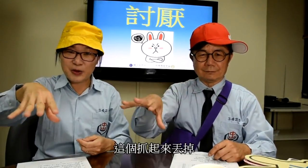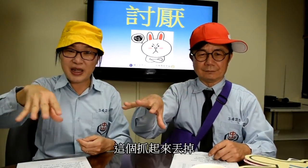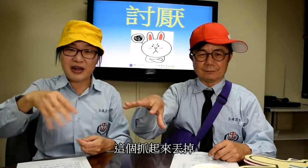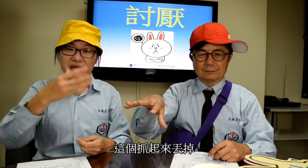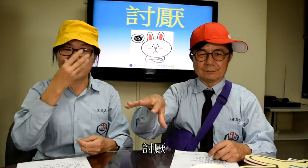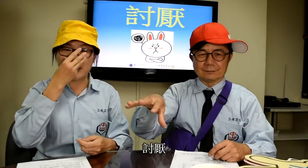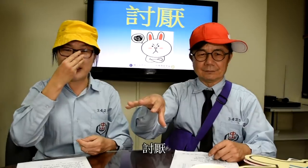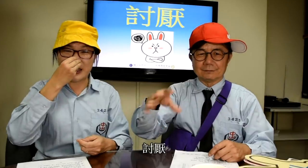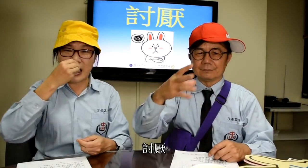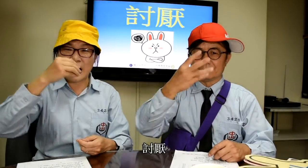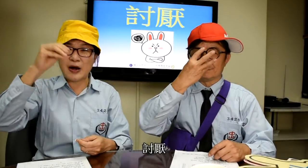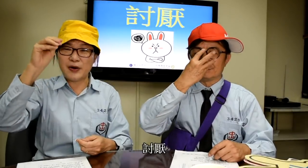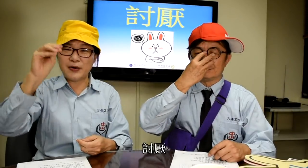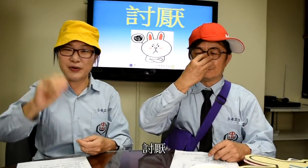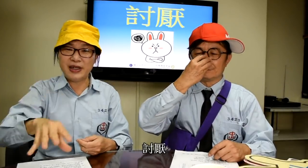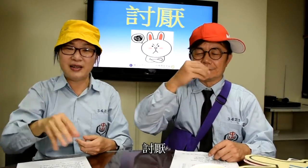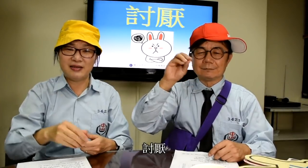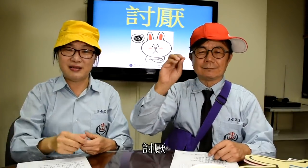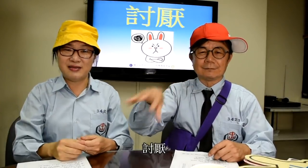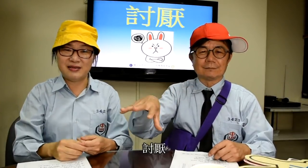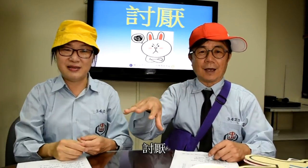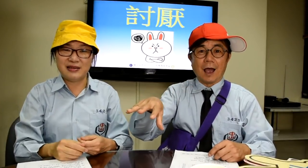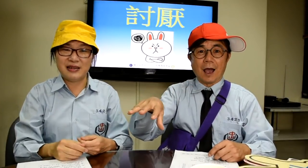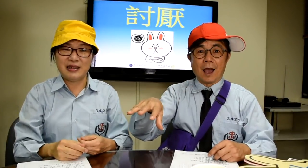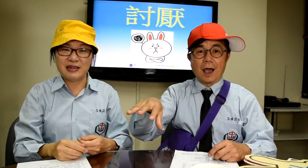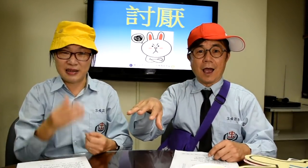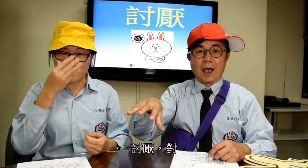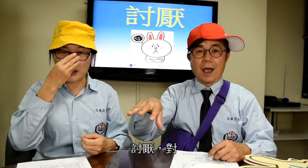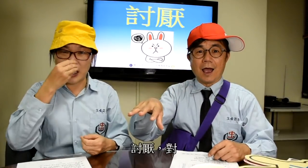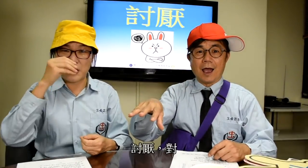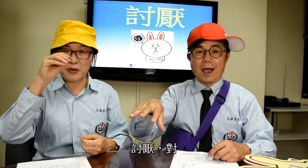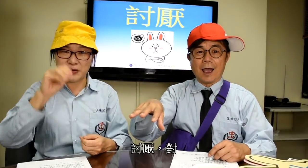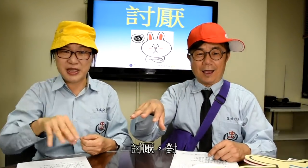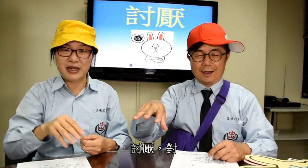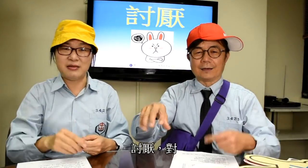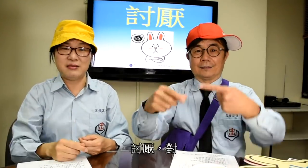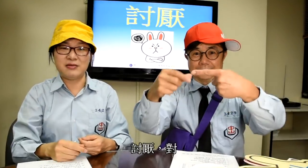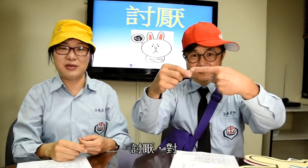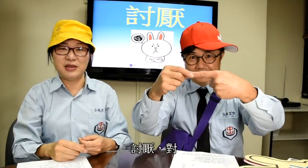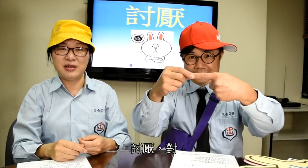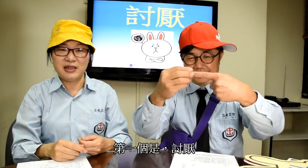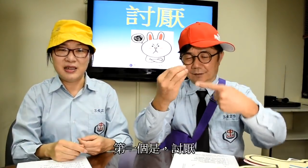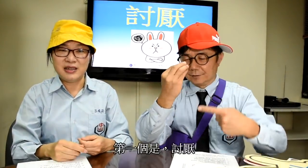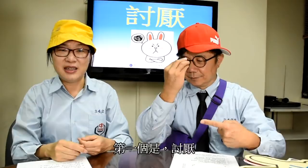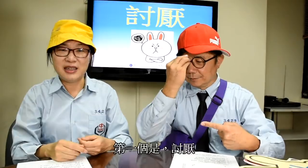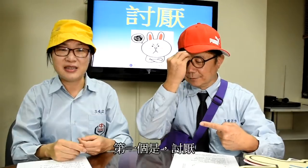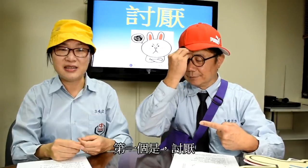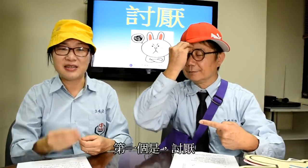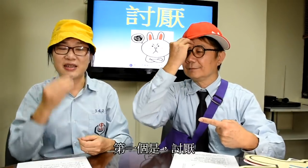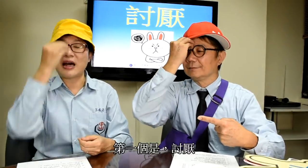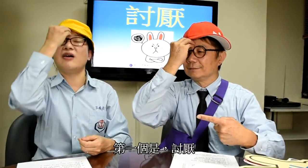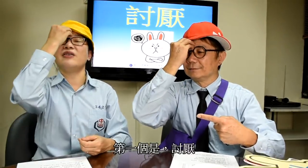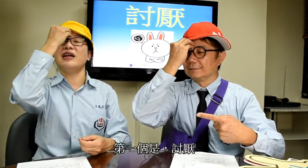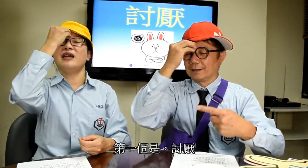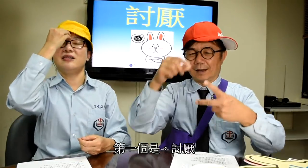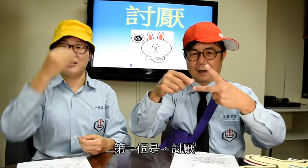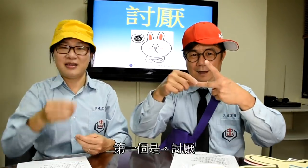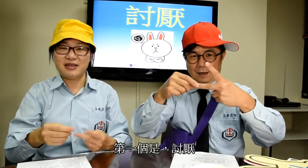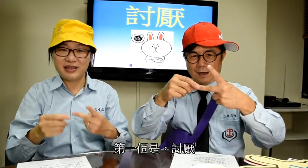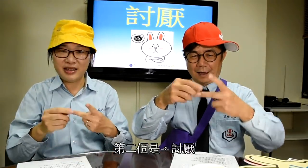掉，讨厌，讨厌。第一个是讨厌，第二